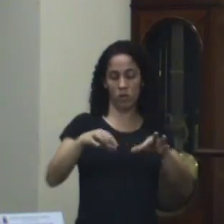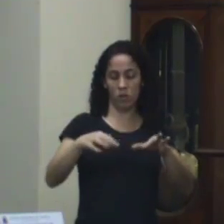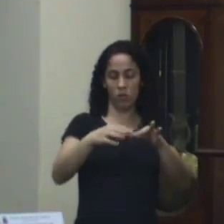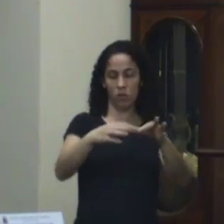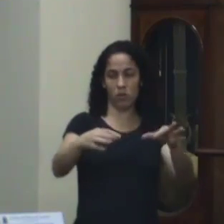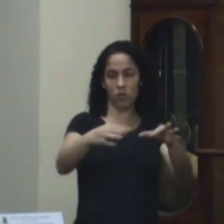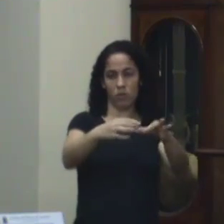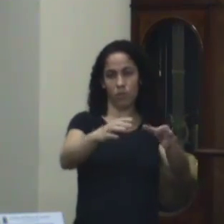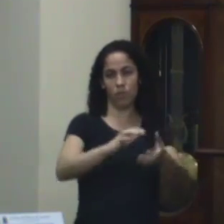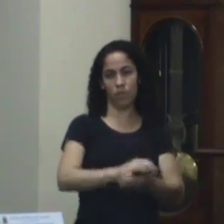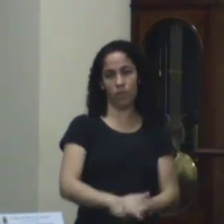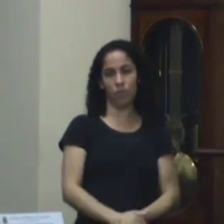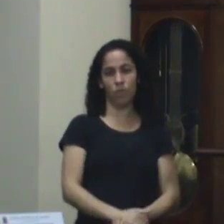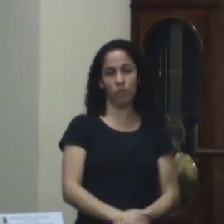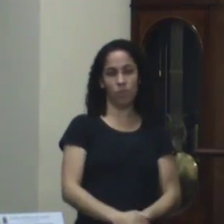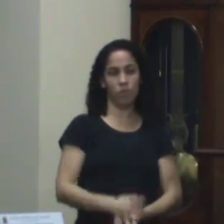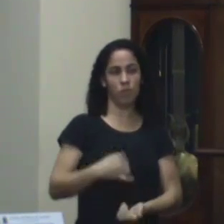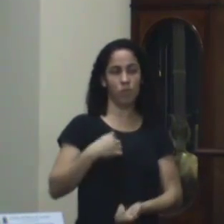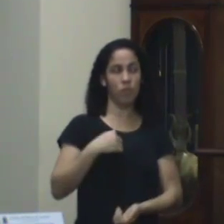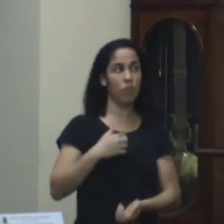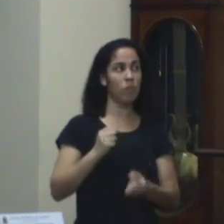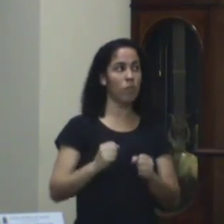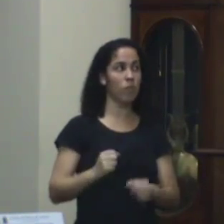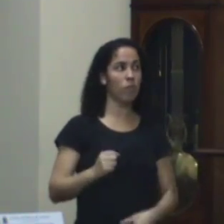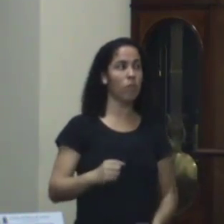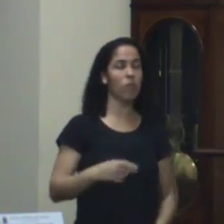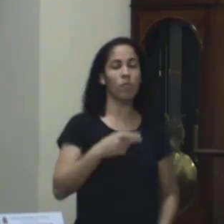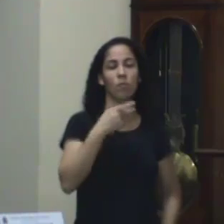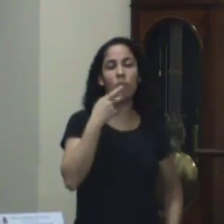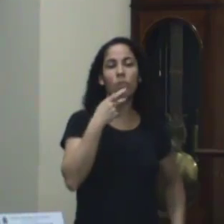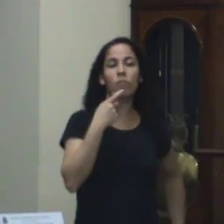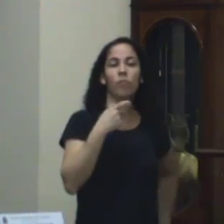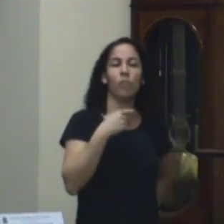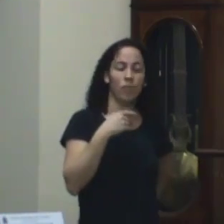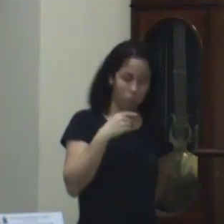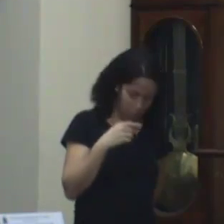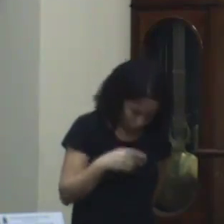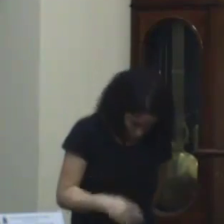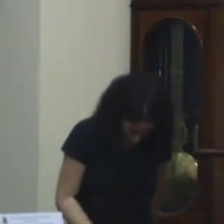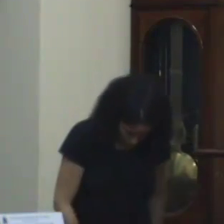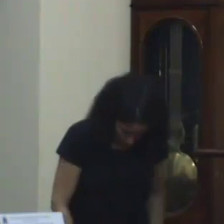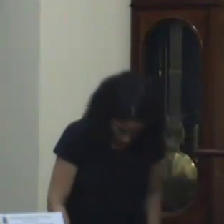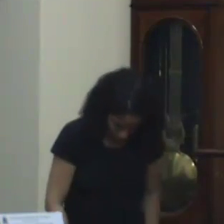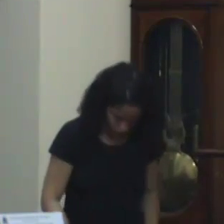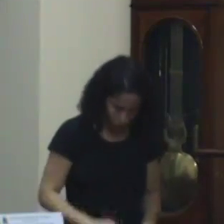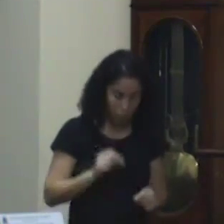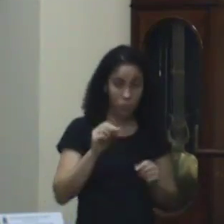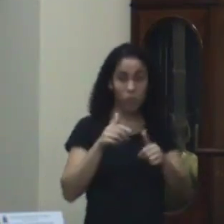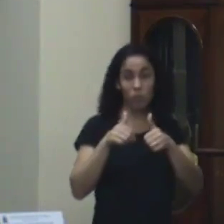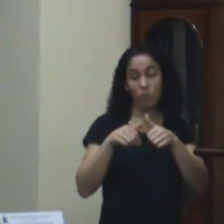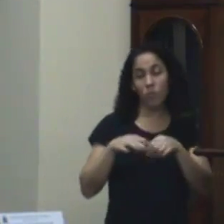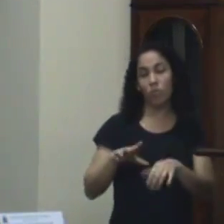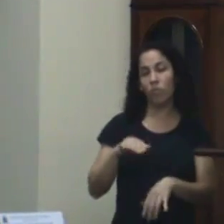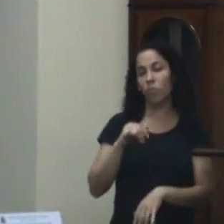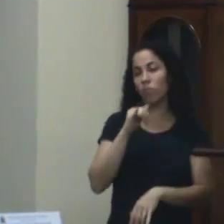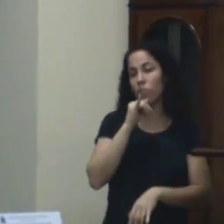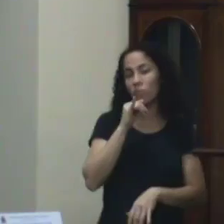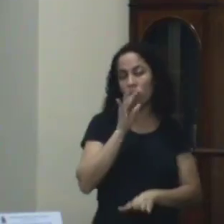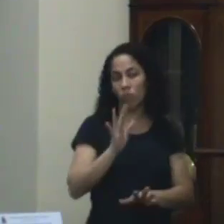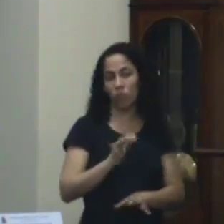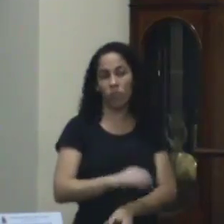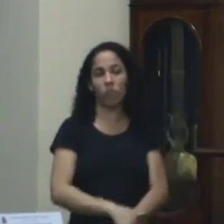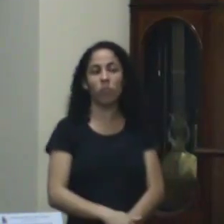Ou seja, eu posso dizer, né, que fico aqui